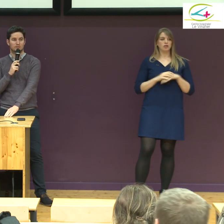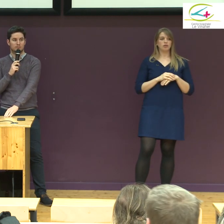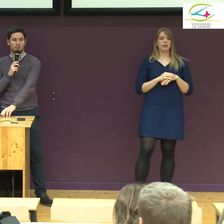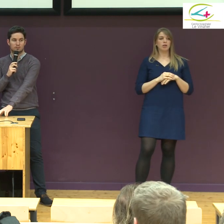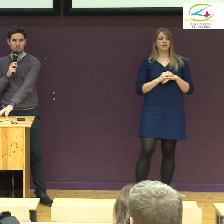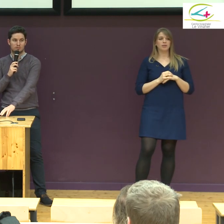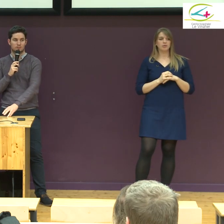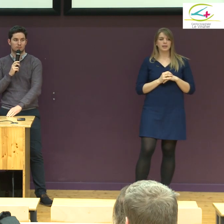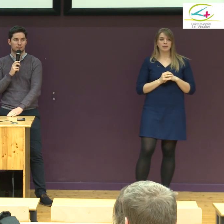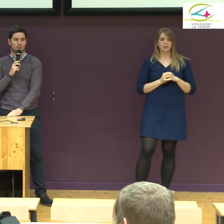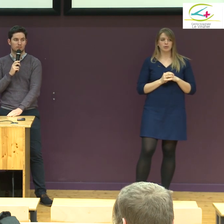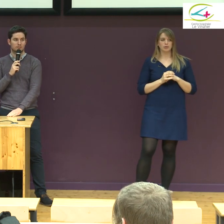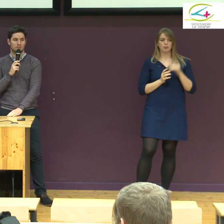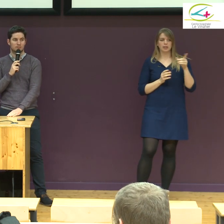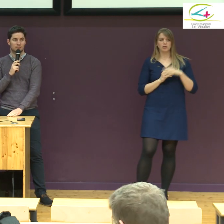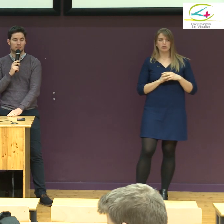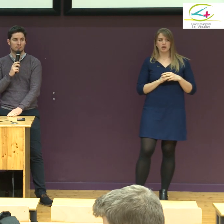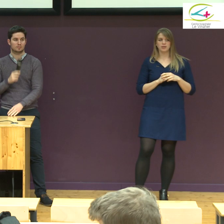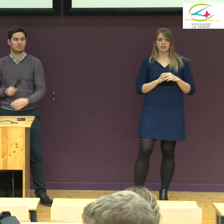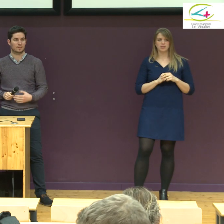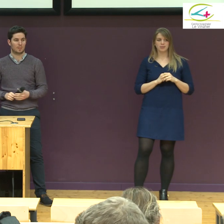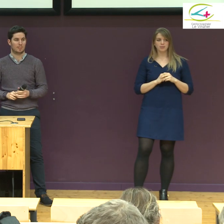avec vous, madame. Je partage votre avis.